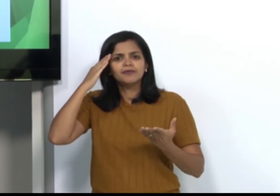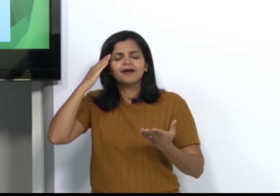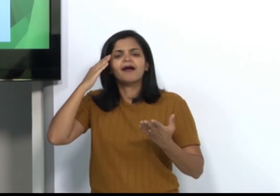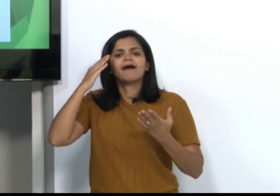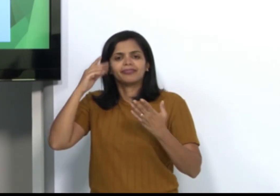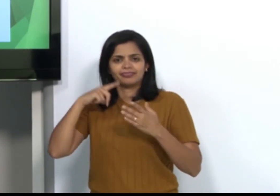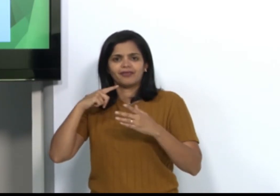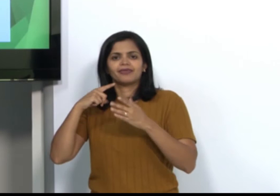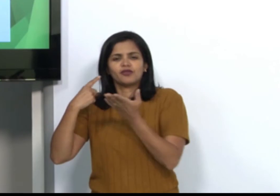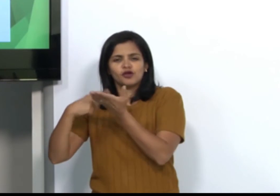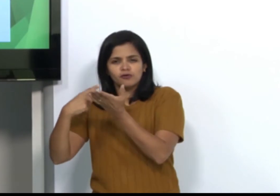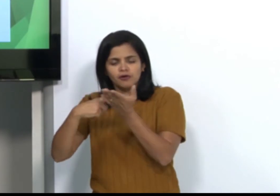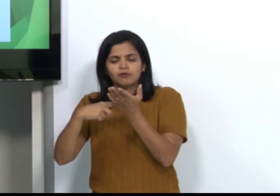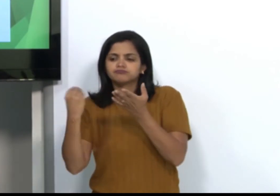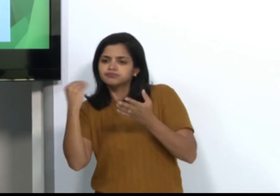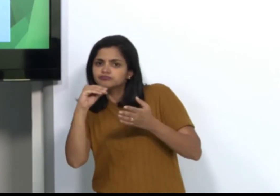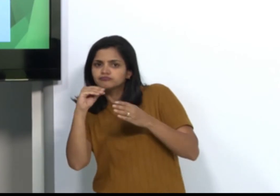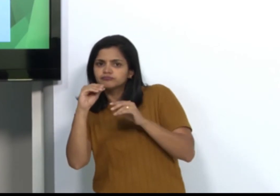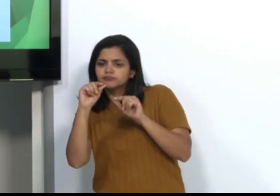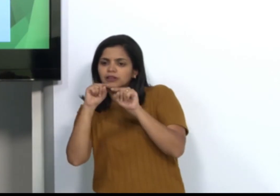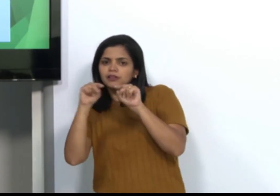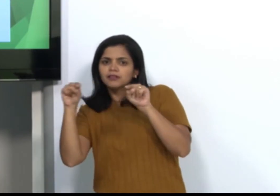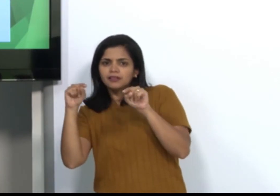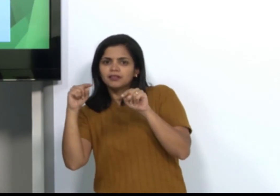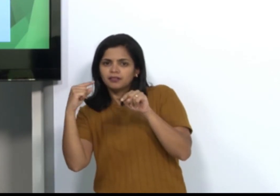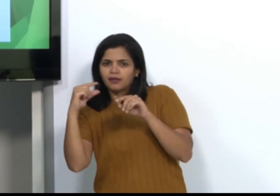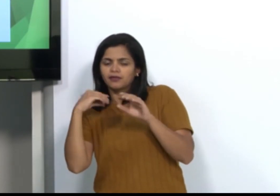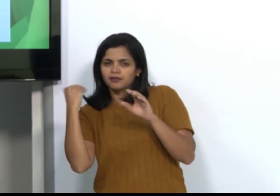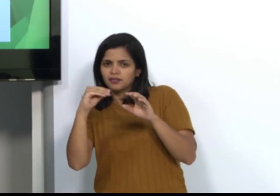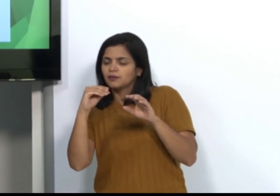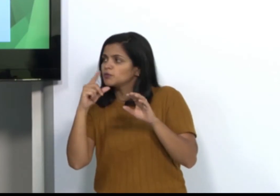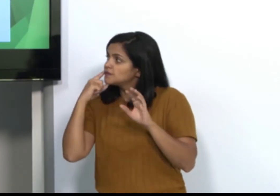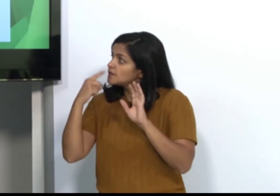Vejam. Então, isso você tem que marcar na linha o tempo.